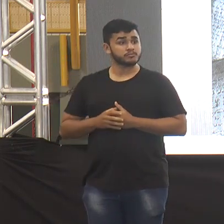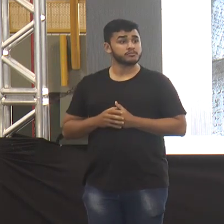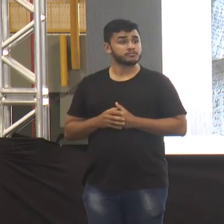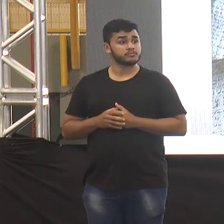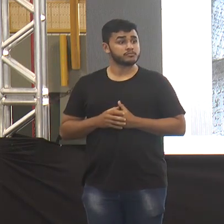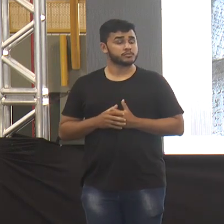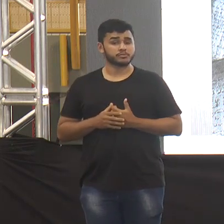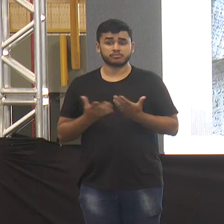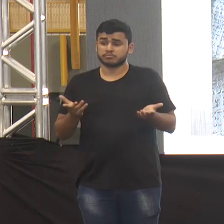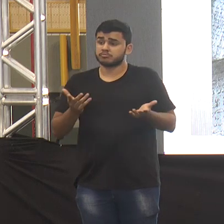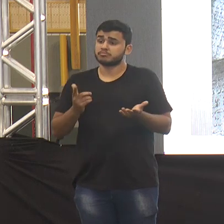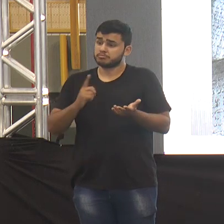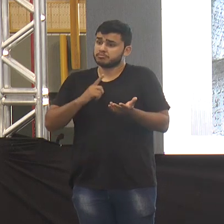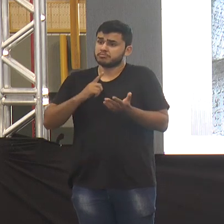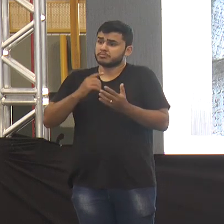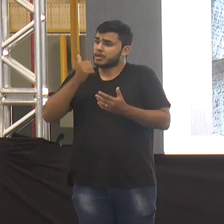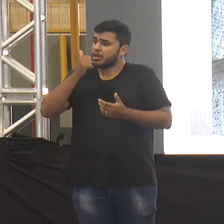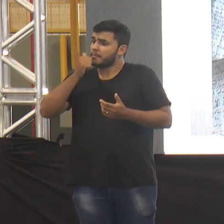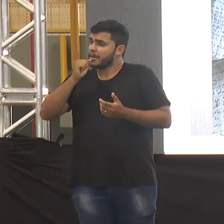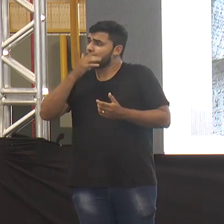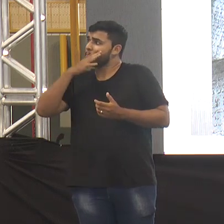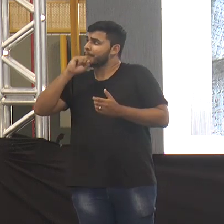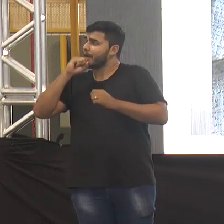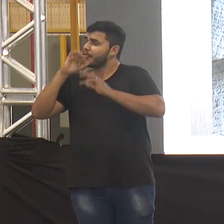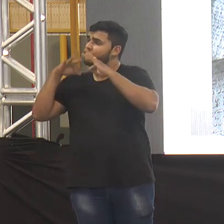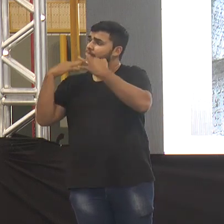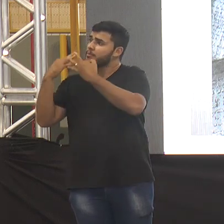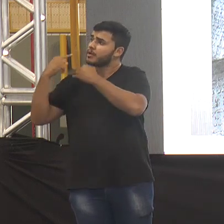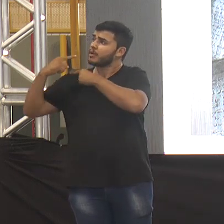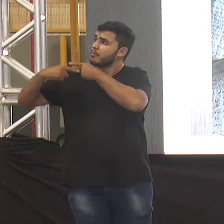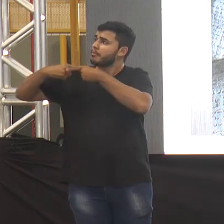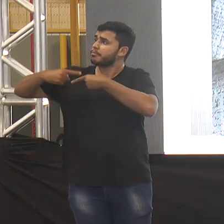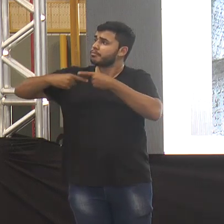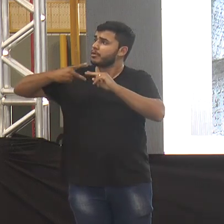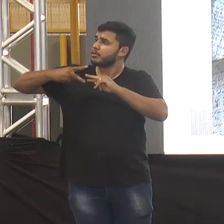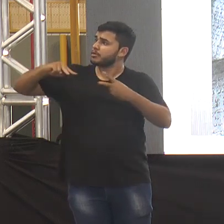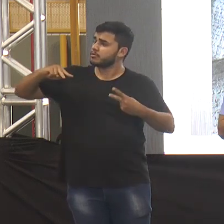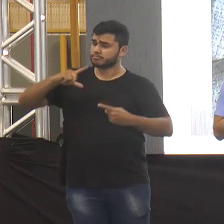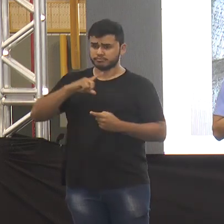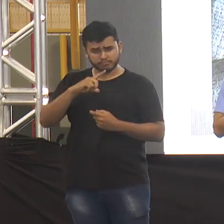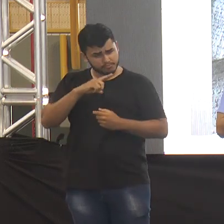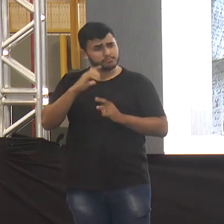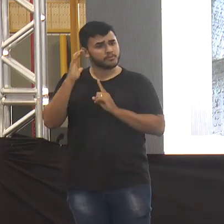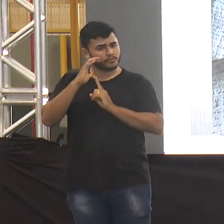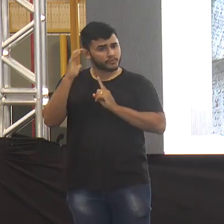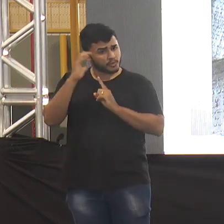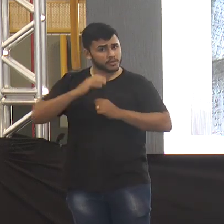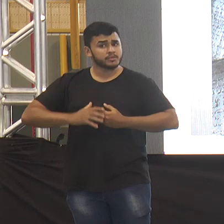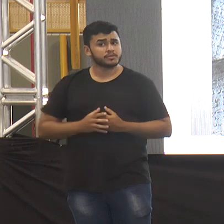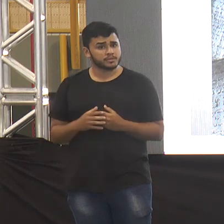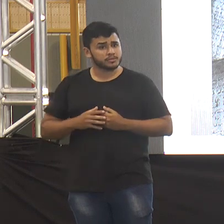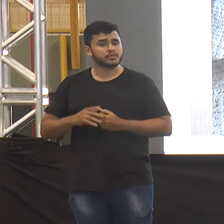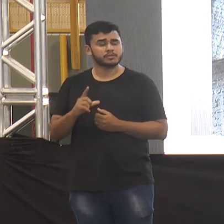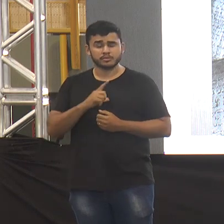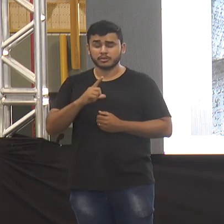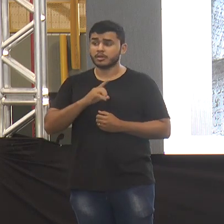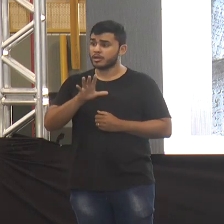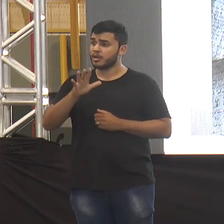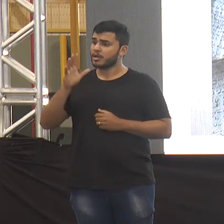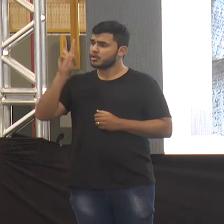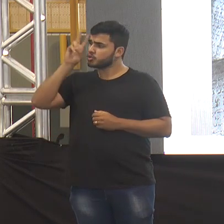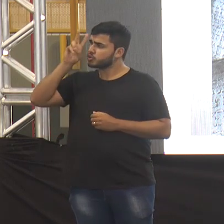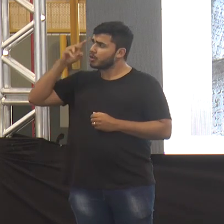nossa genética influencia? Claro que influencia. O contexto histórico onde a gente vive influencia? Claro que influencia, mas não